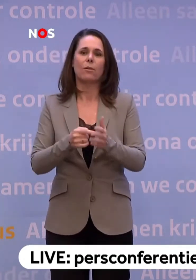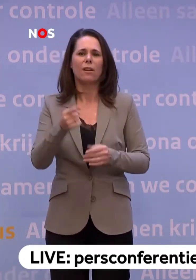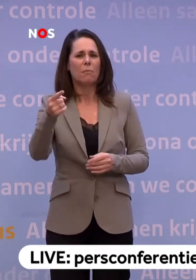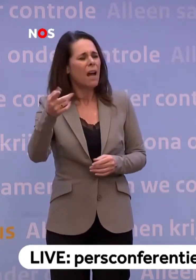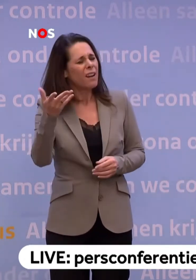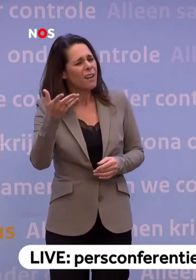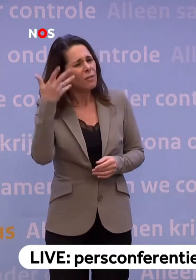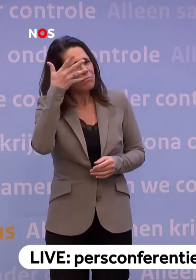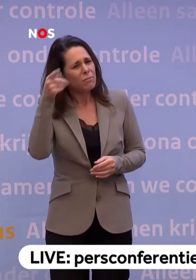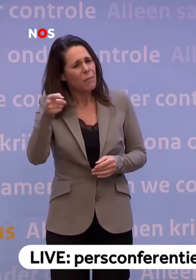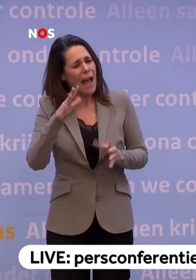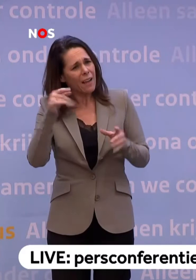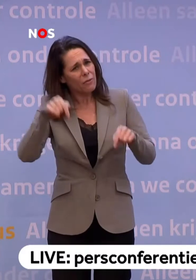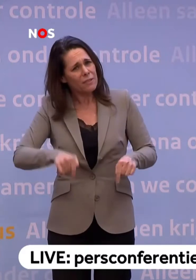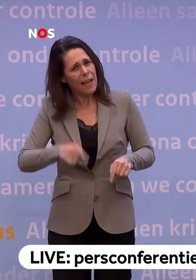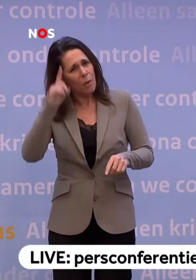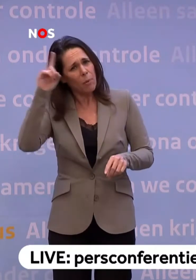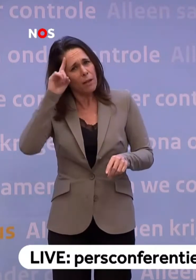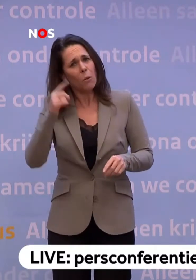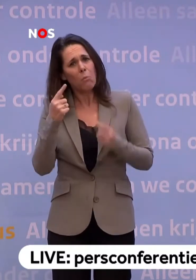vergis ik me dat u daar vandaag iets over zou gaan zeggen?